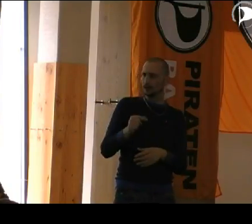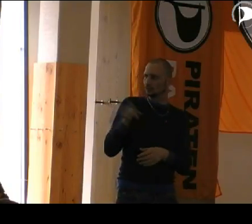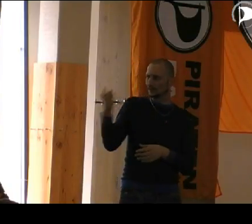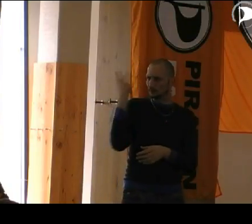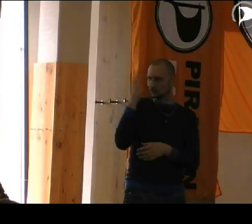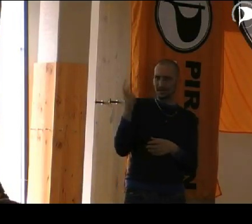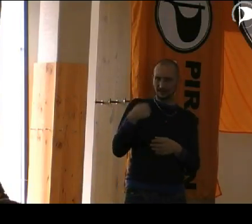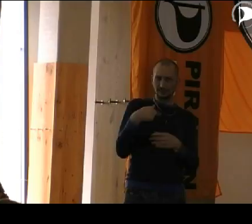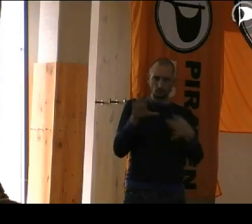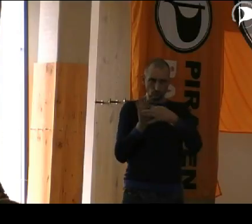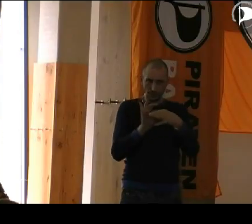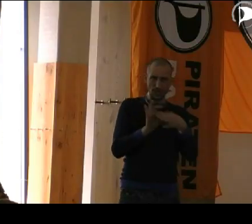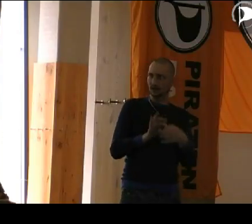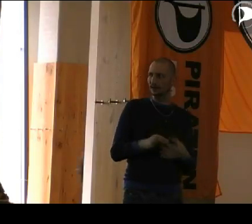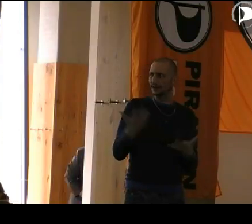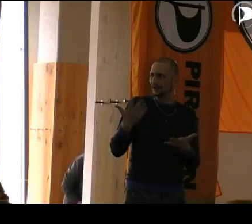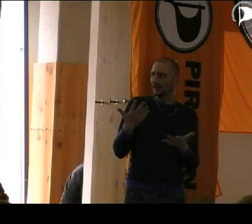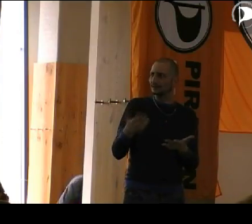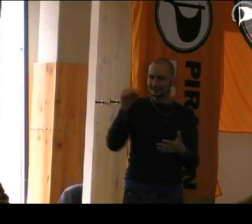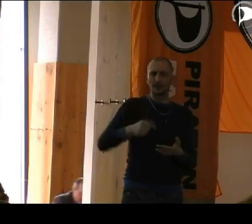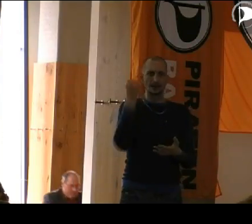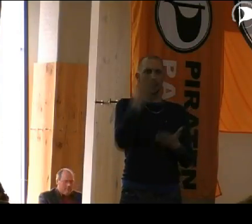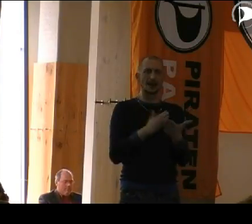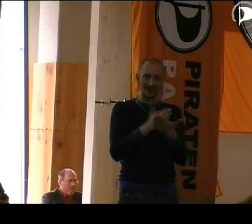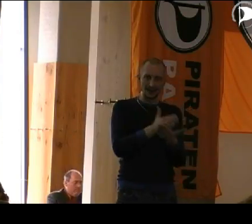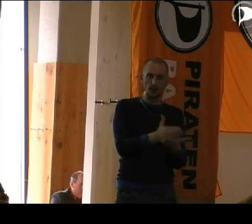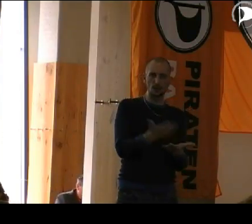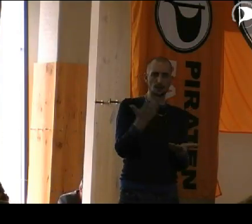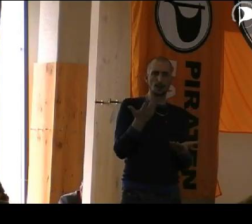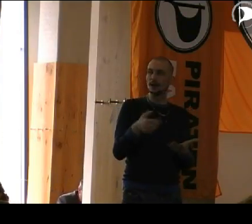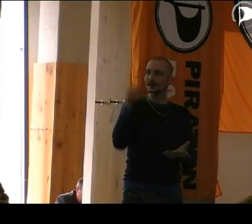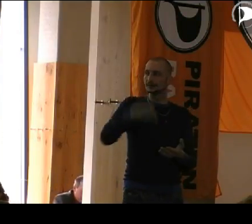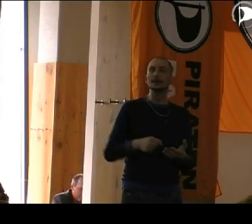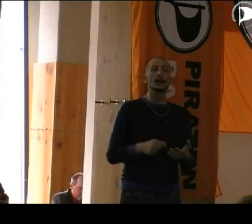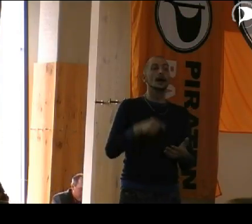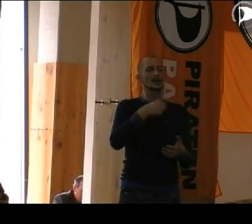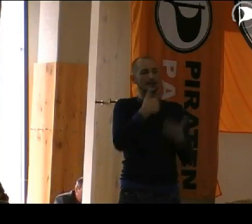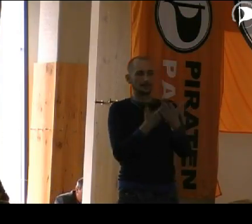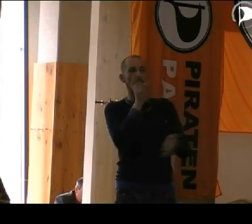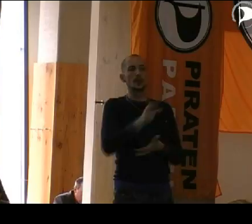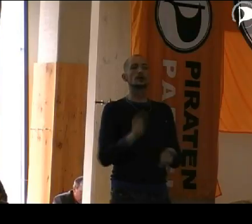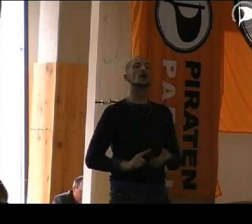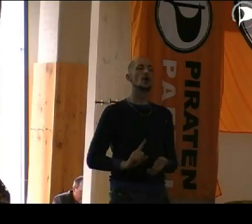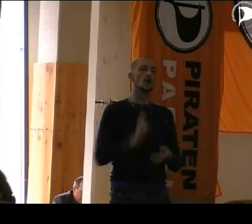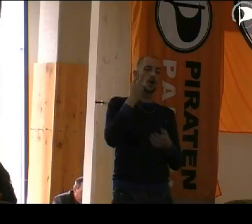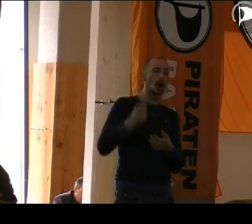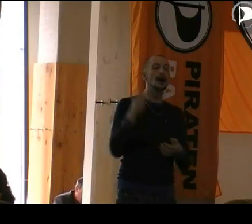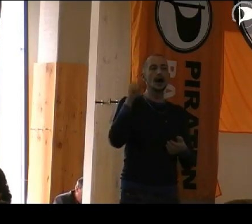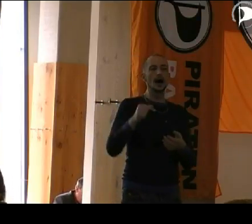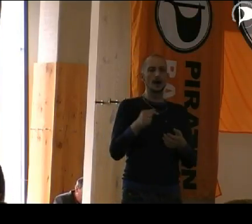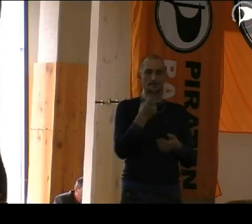eindeutig den eindruck gegeben hat sich darauf dass die deutschland zum teil höheren beiträge zahlen als ich sah dass implenia